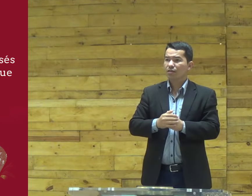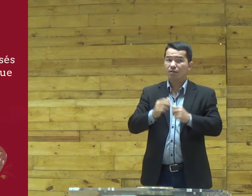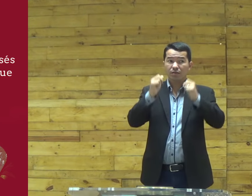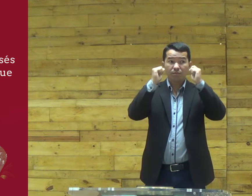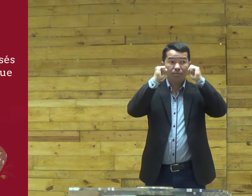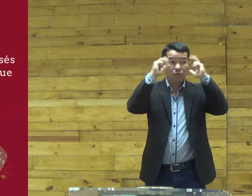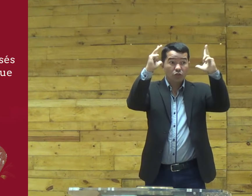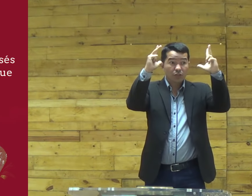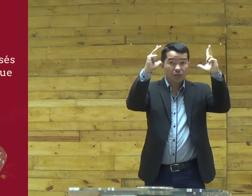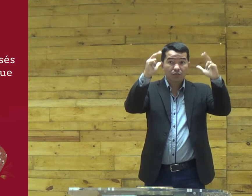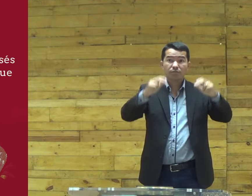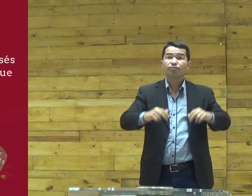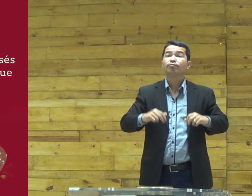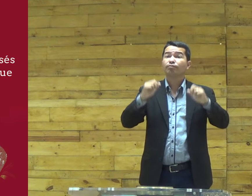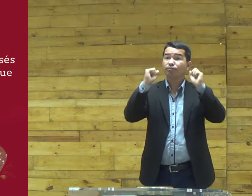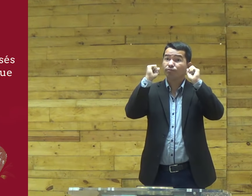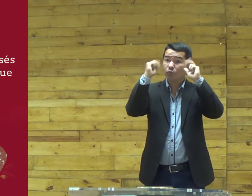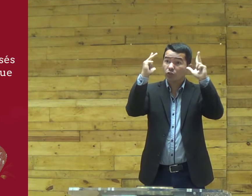Quem? Moisés.